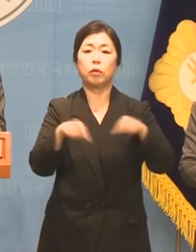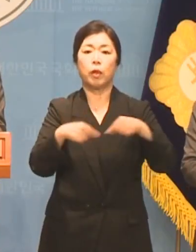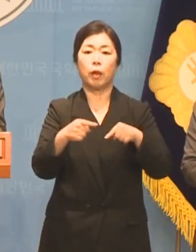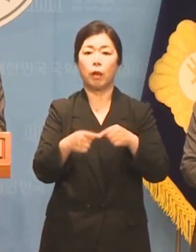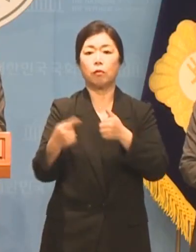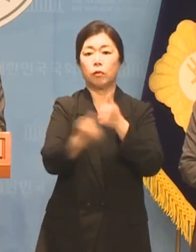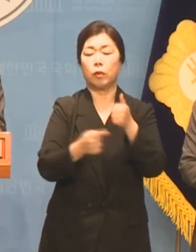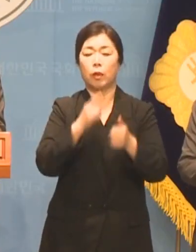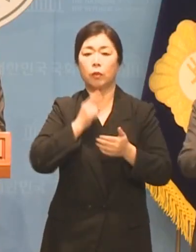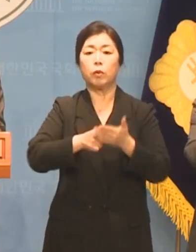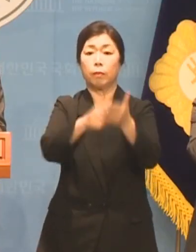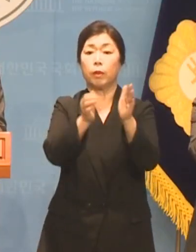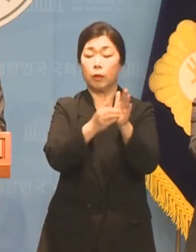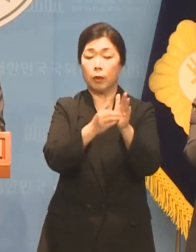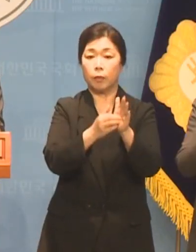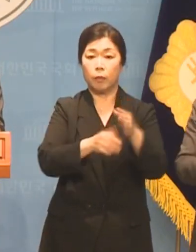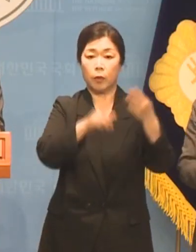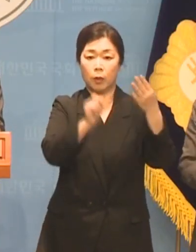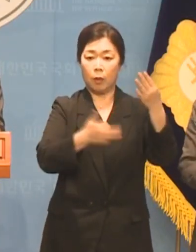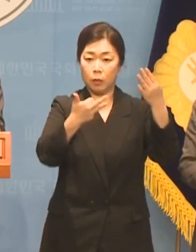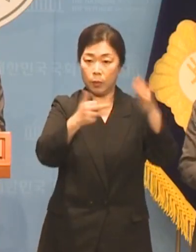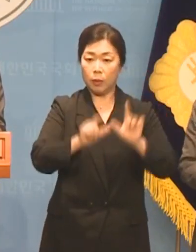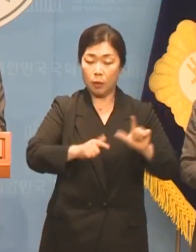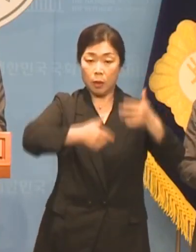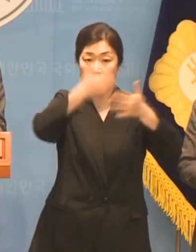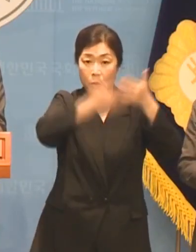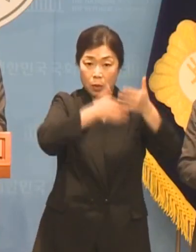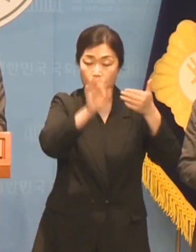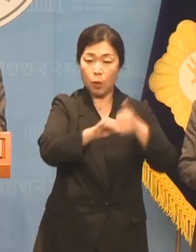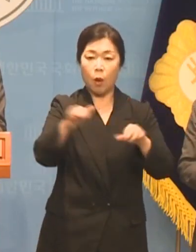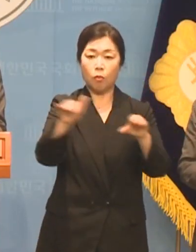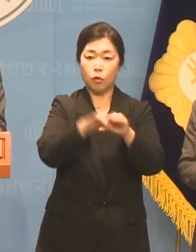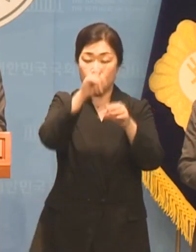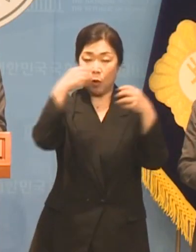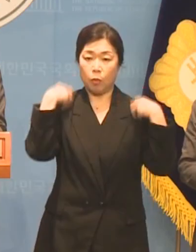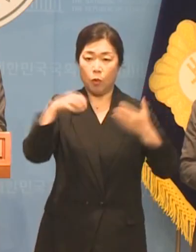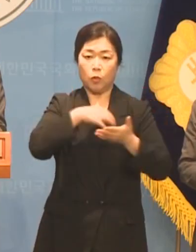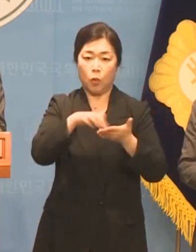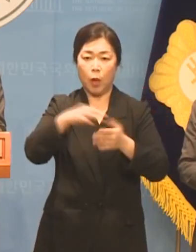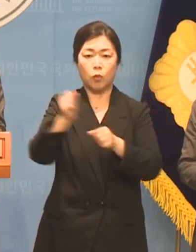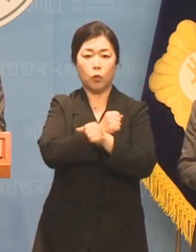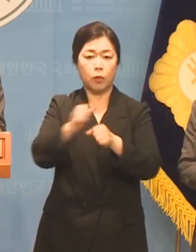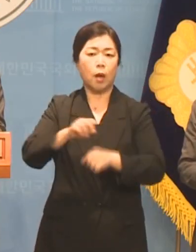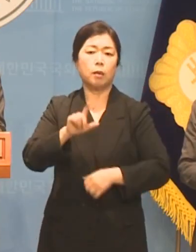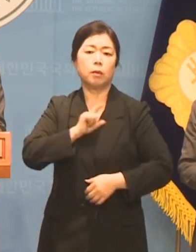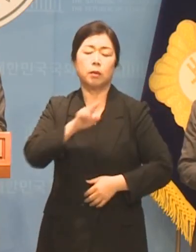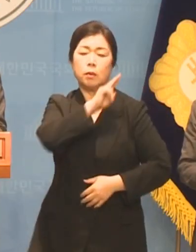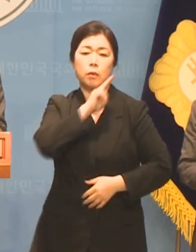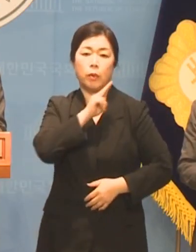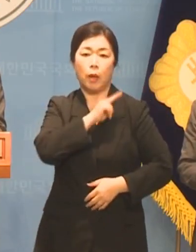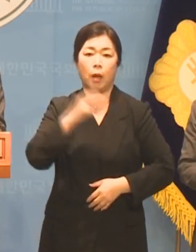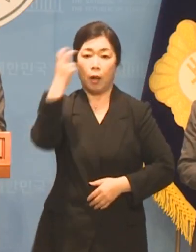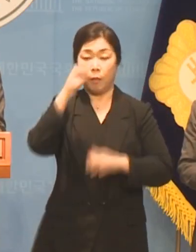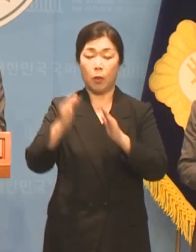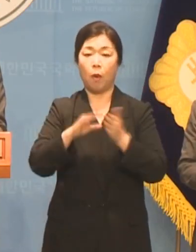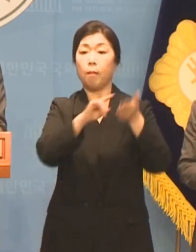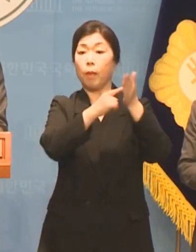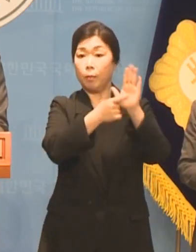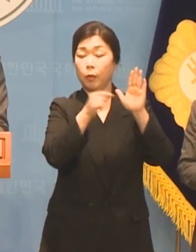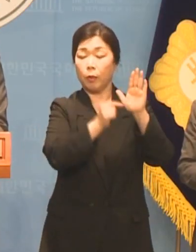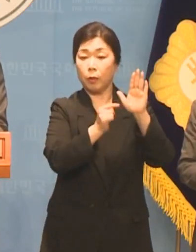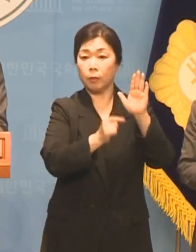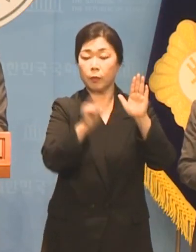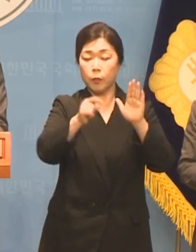운영하는 유튜브 채널은 4월 18일자 영상에서 문재인 정부의 통계 조작 의혹에 대한 감사원 발표를 다루며